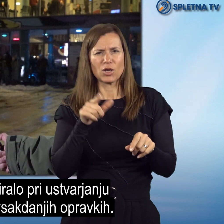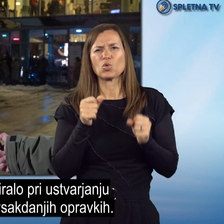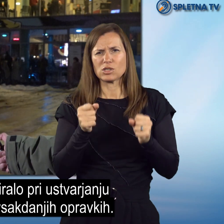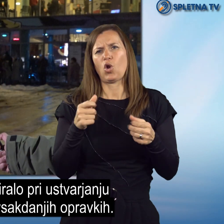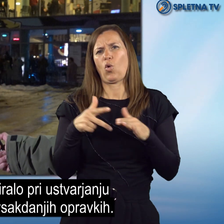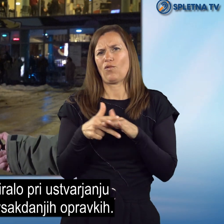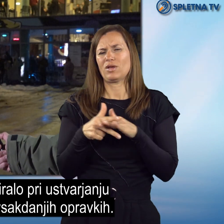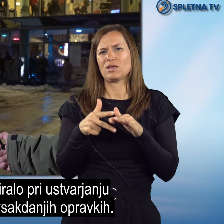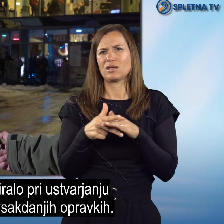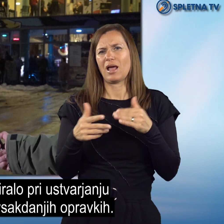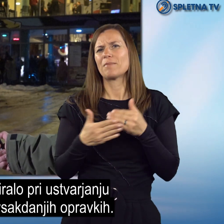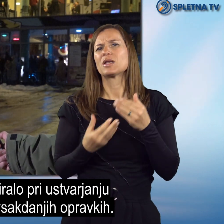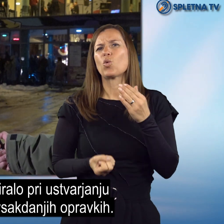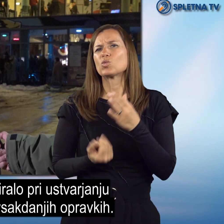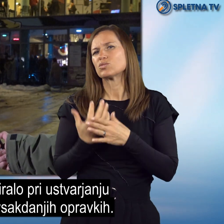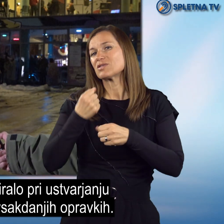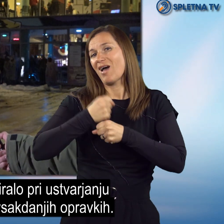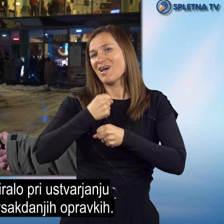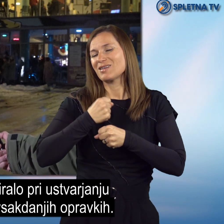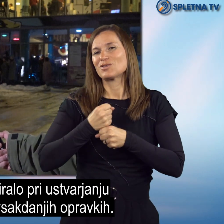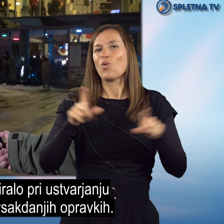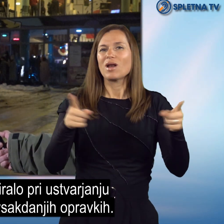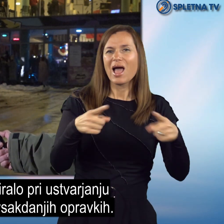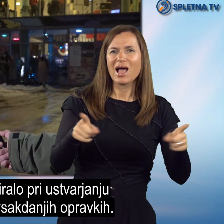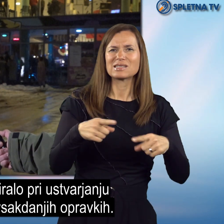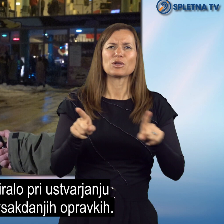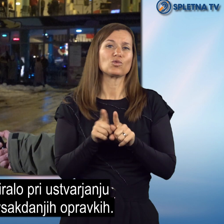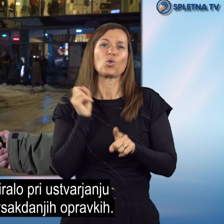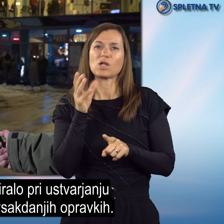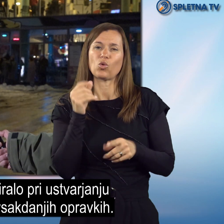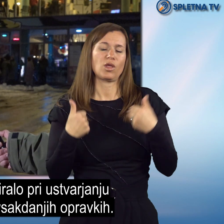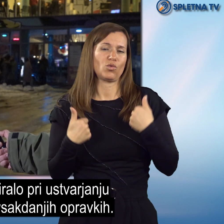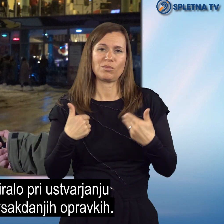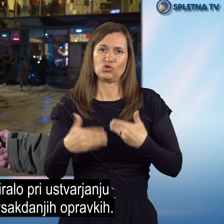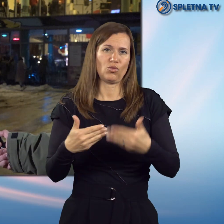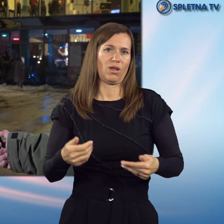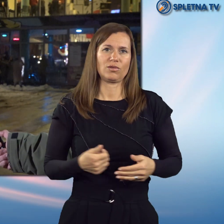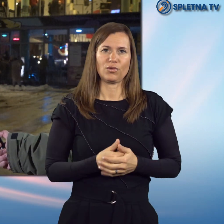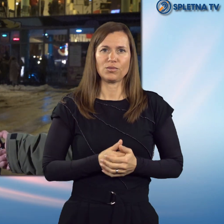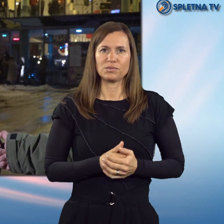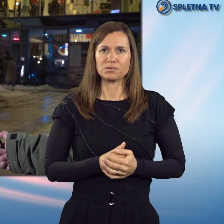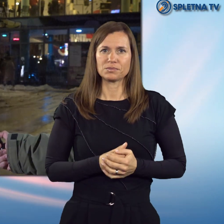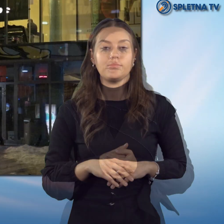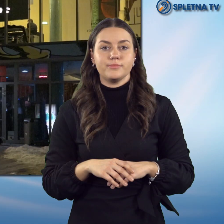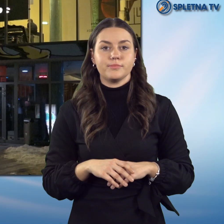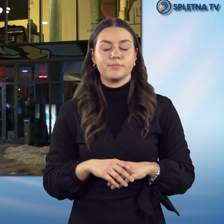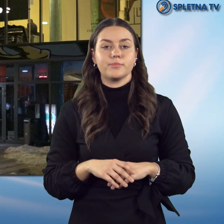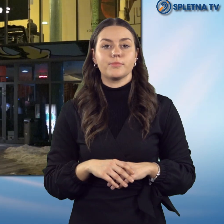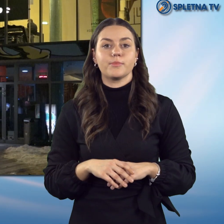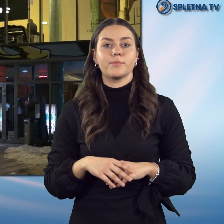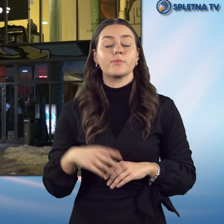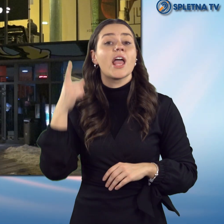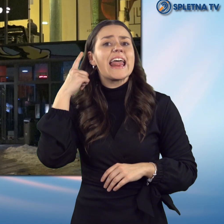je to oviralo pri ustvarjanju glasbe in pri vsakodnevnih opravkih.